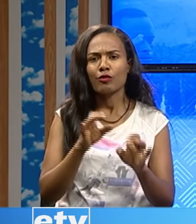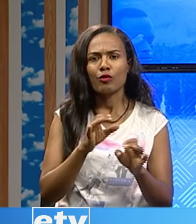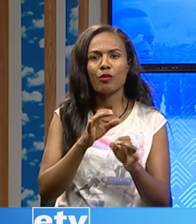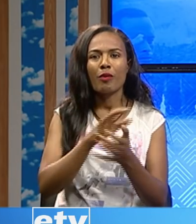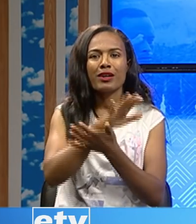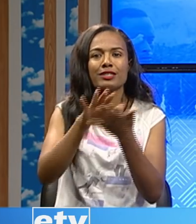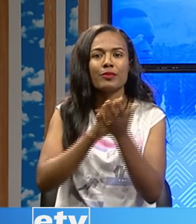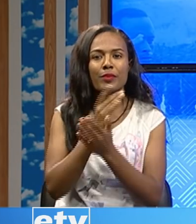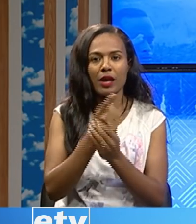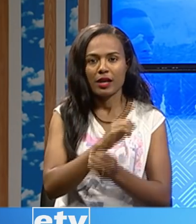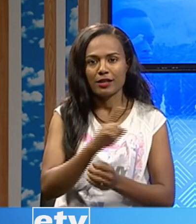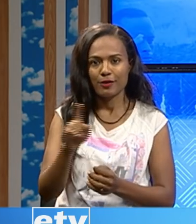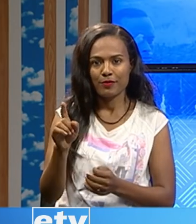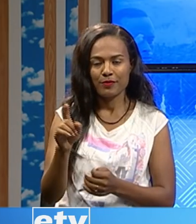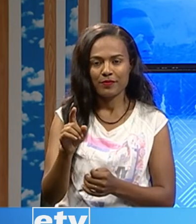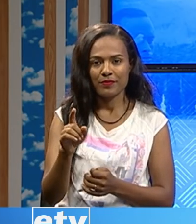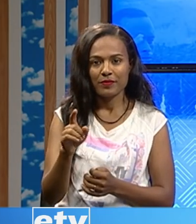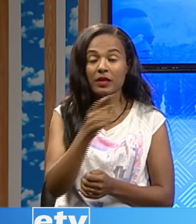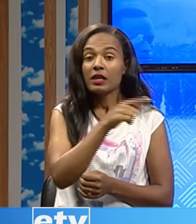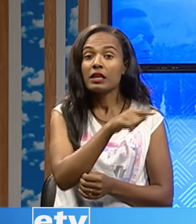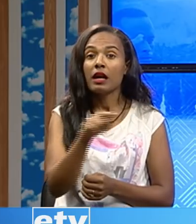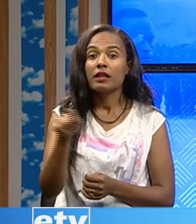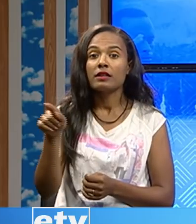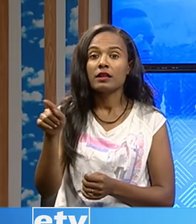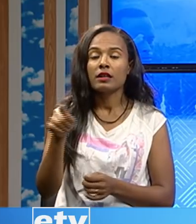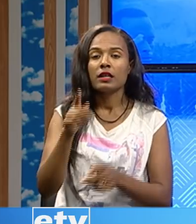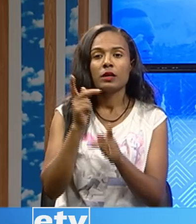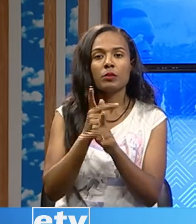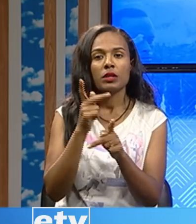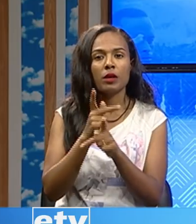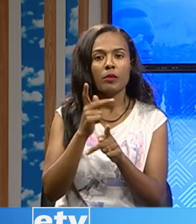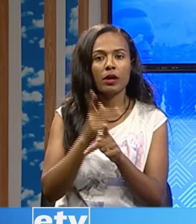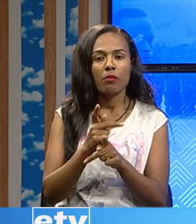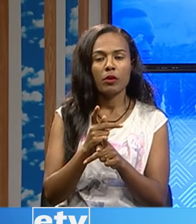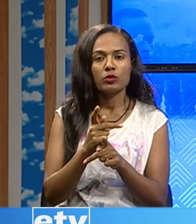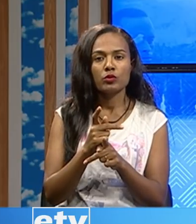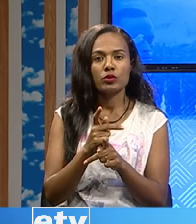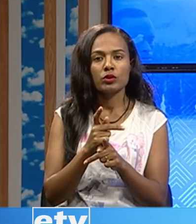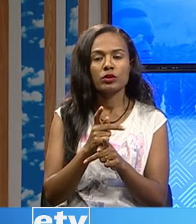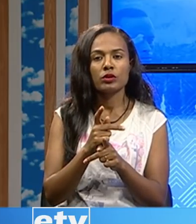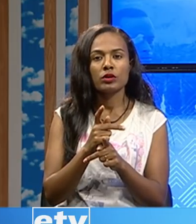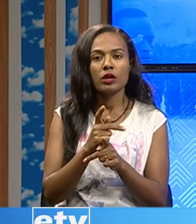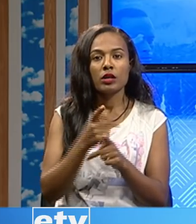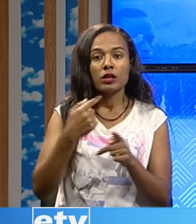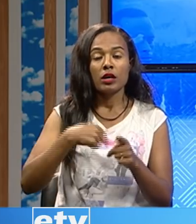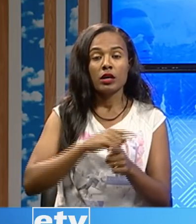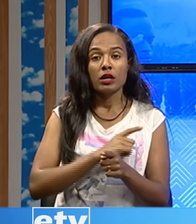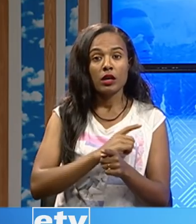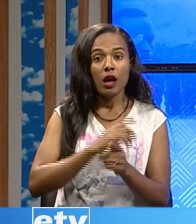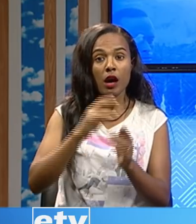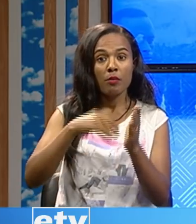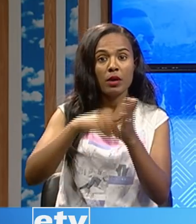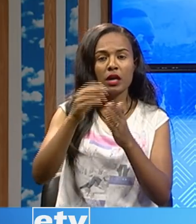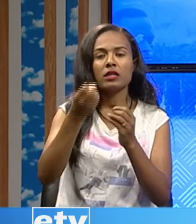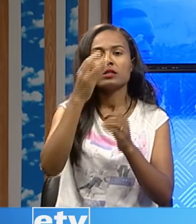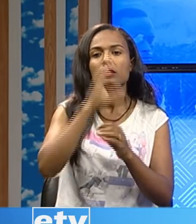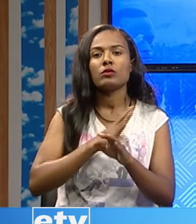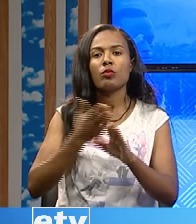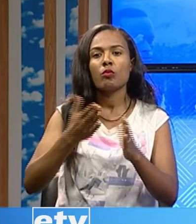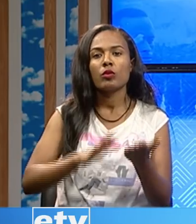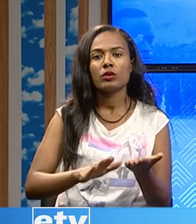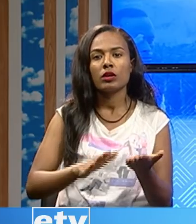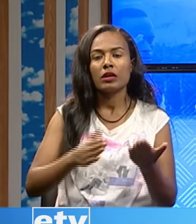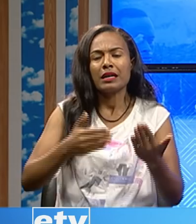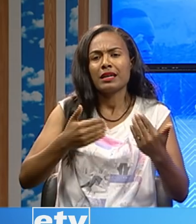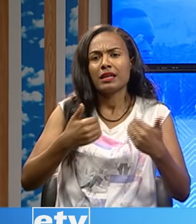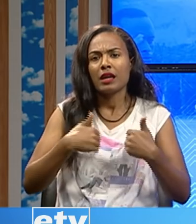ፍላጎት አለ። እናንተ የሚጠበቅባችሁ ህዝቡ ከከተማው እንዳይለቅ እኛ መቀሌ ስንት ሰው አለቀቀ እንዳለ ነው ቁጭ